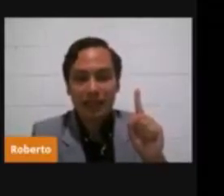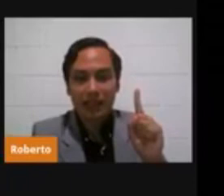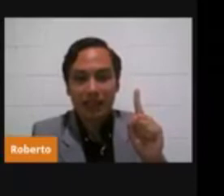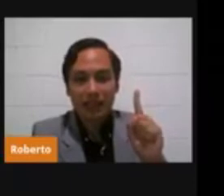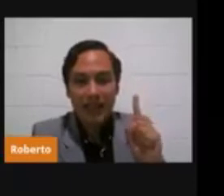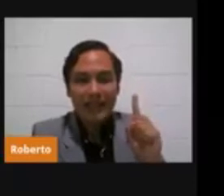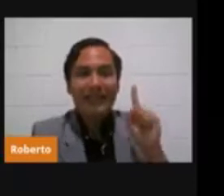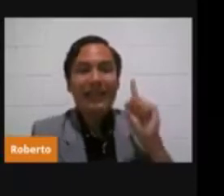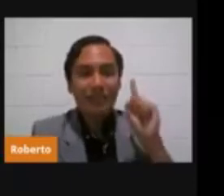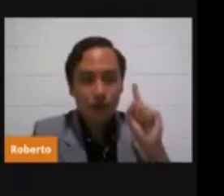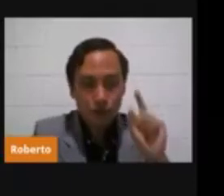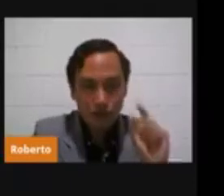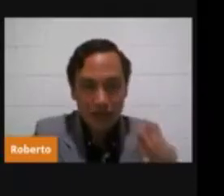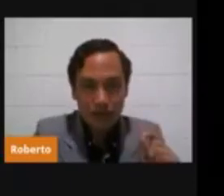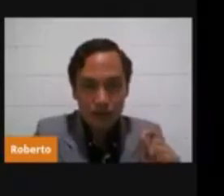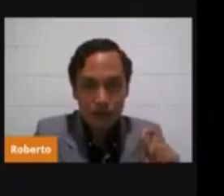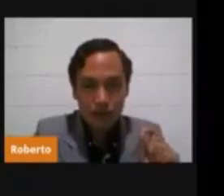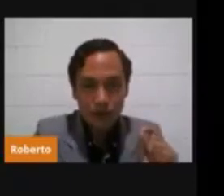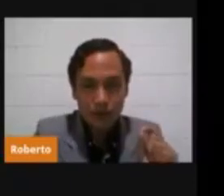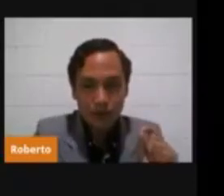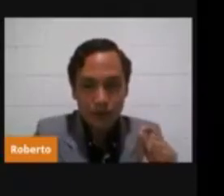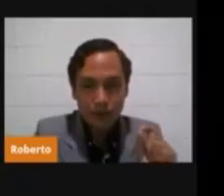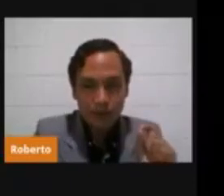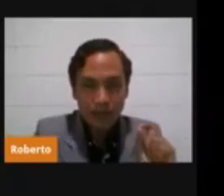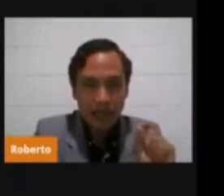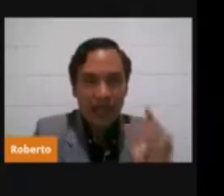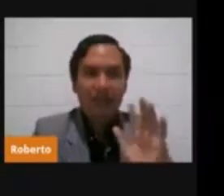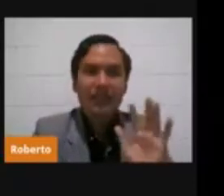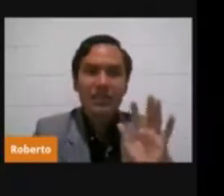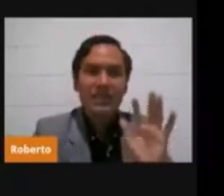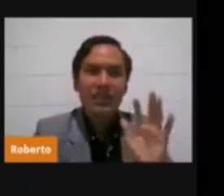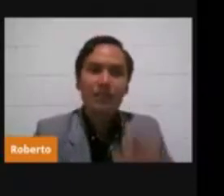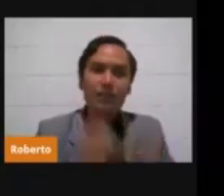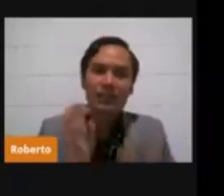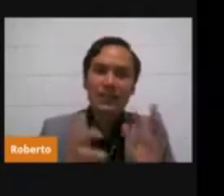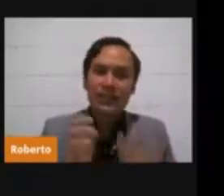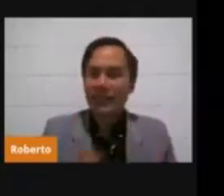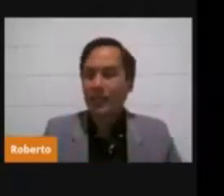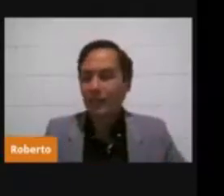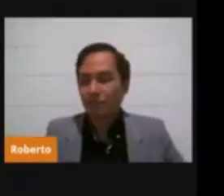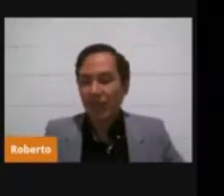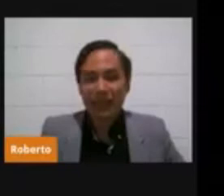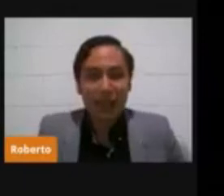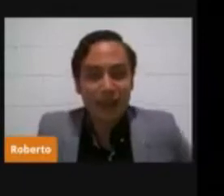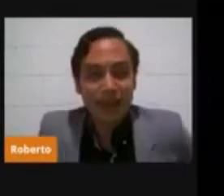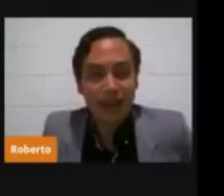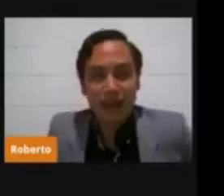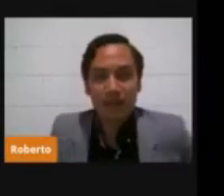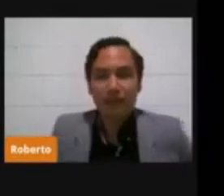iguales, en derechos humanos. A ver, también si quisiera que